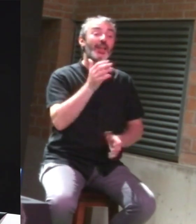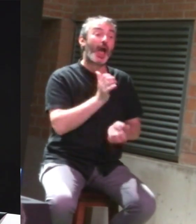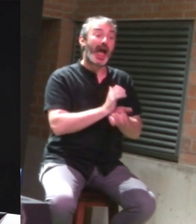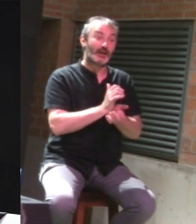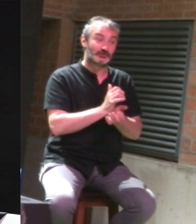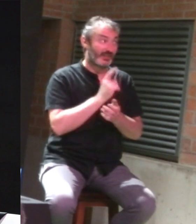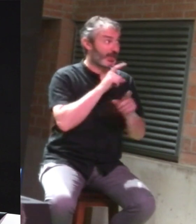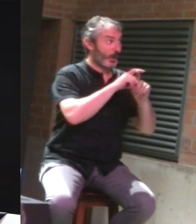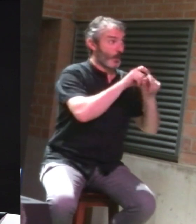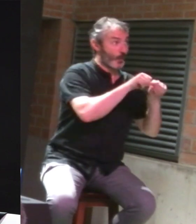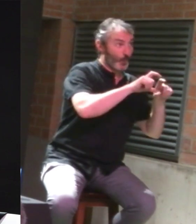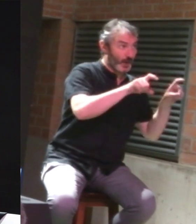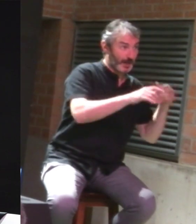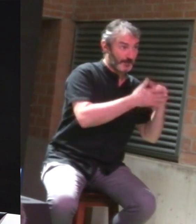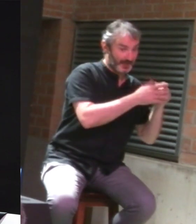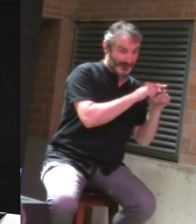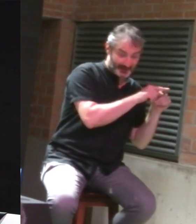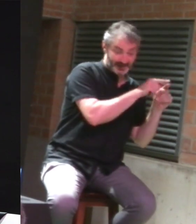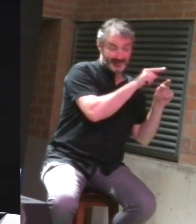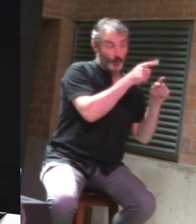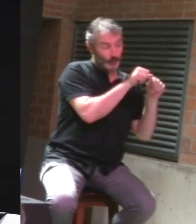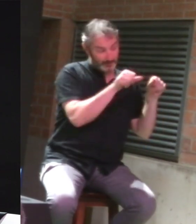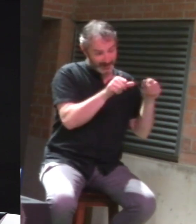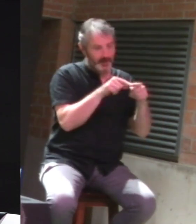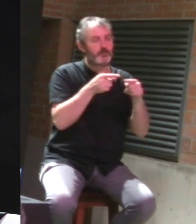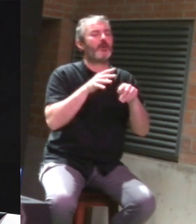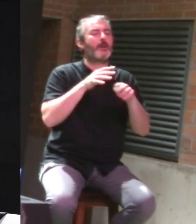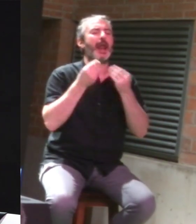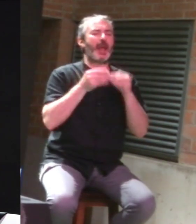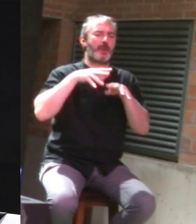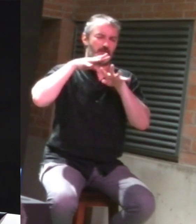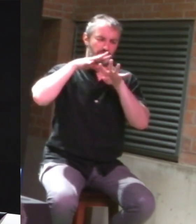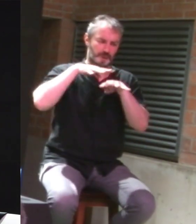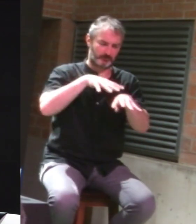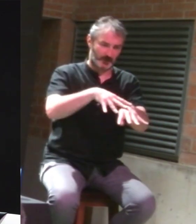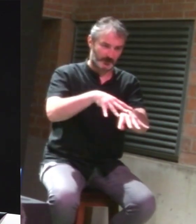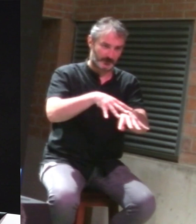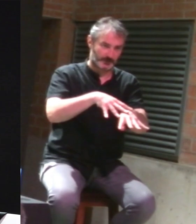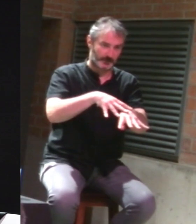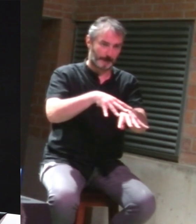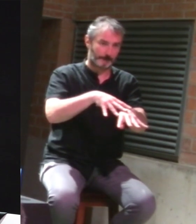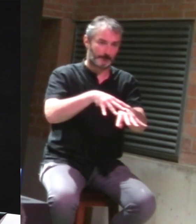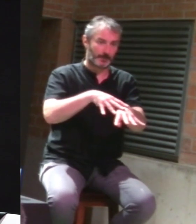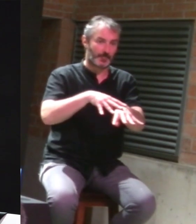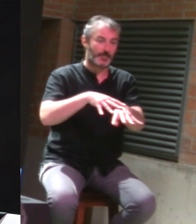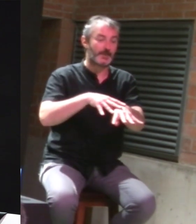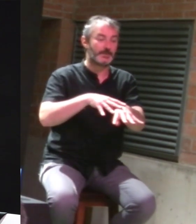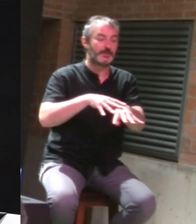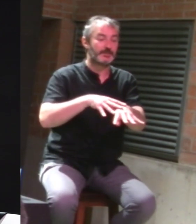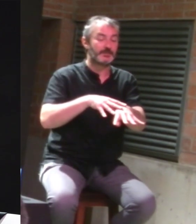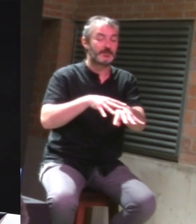cap d'una setmana començada la vaga, una gran manifestació a les Rambles, aquesta marxa silenciosa, i algo comú també a totes